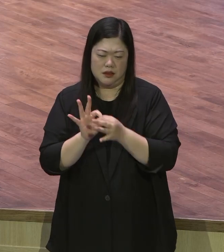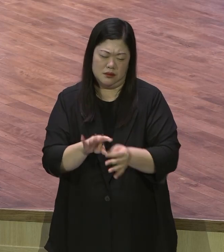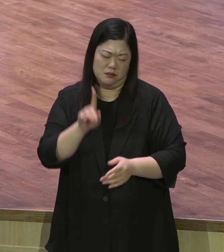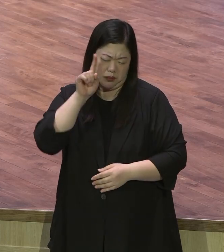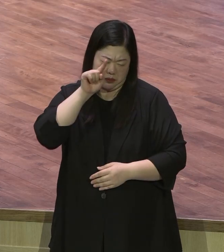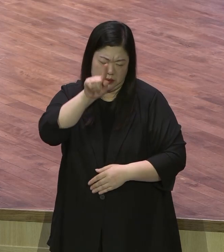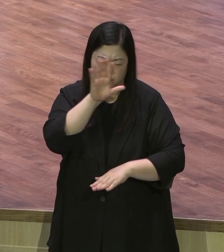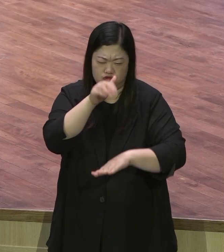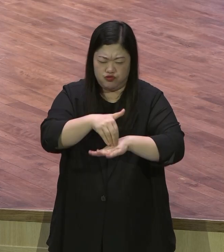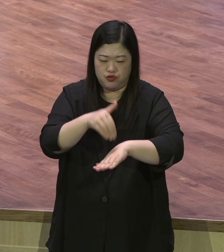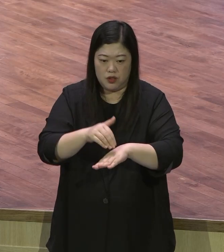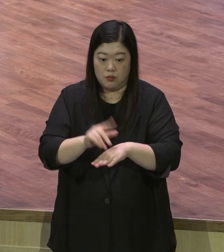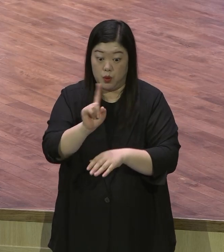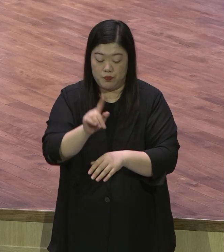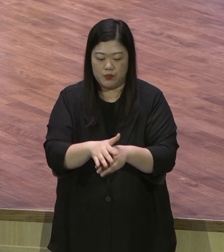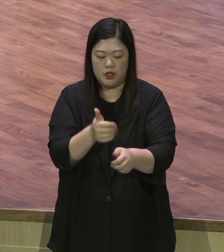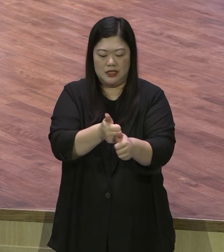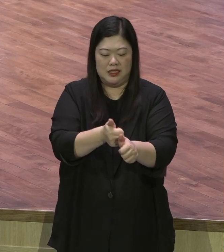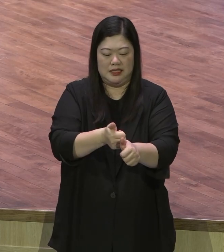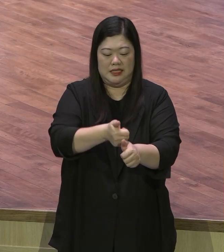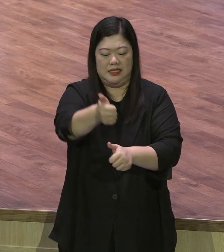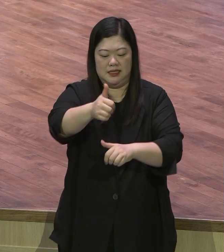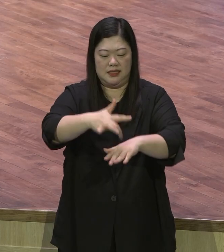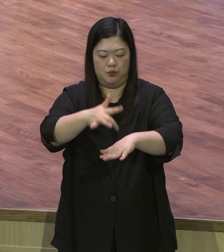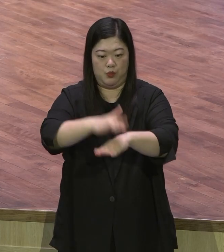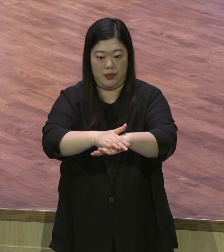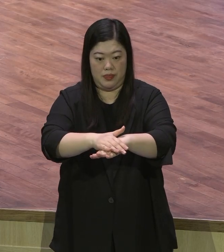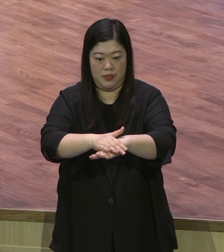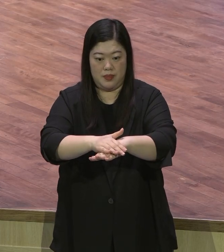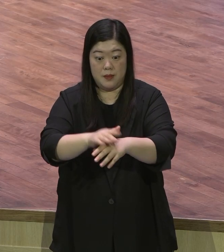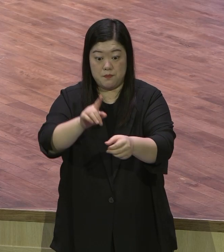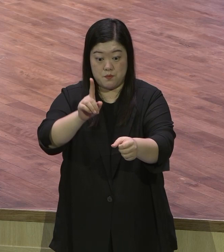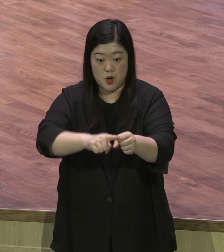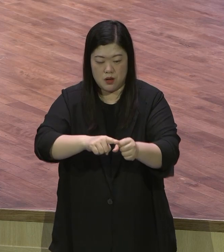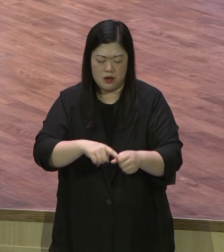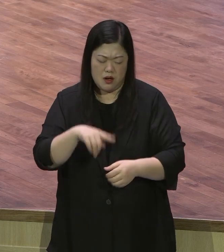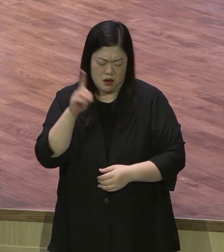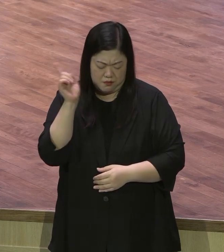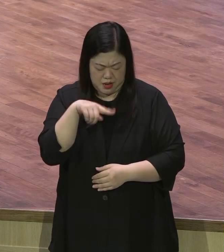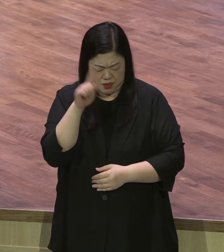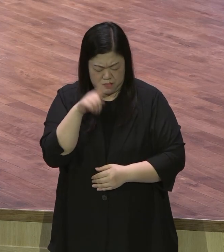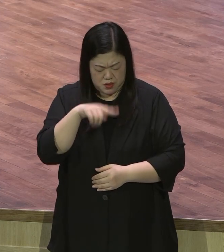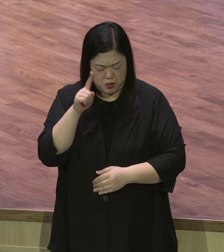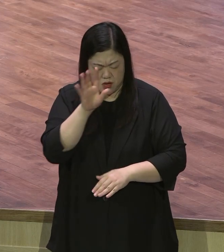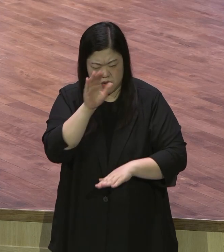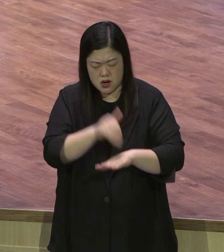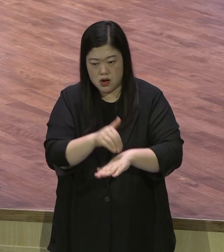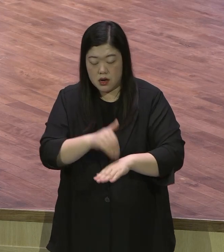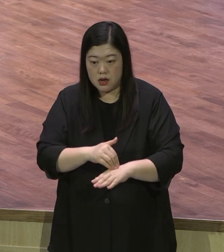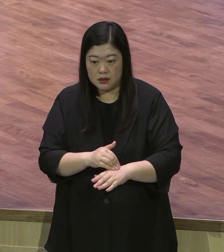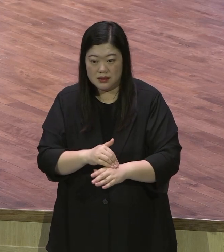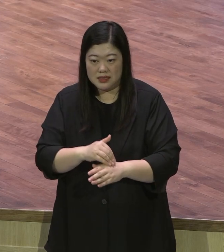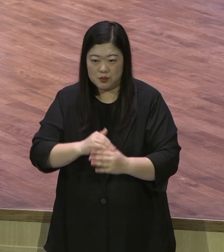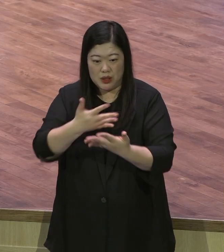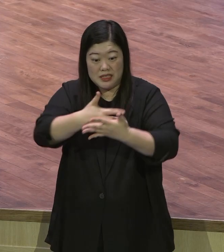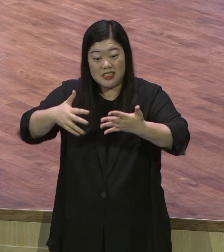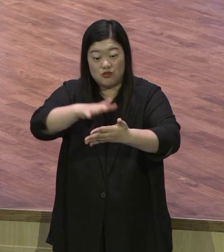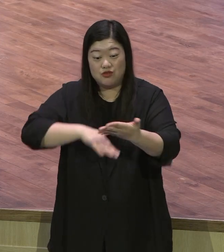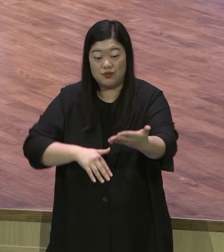되어서 이기는 습관이 있어야 돼. 이기는 이 성공할 삶이에요. 실패할 수밖에 없는 체질을 실패할 수밖에